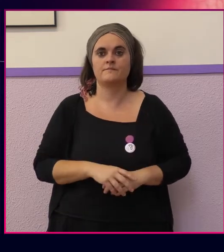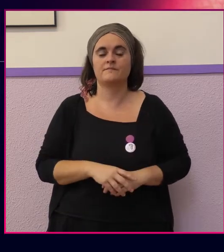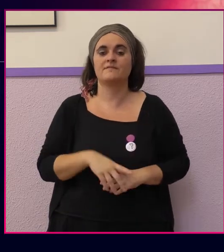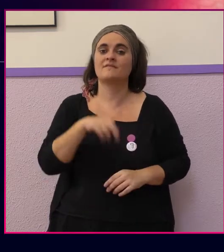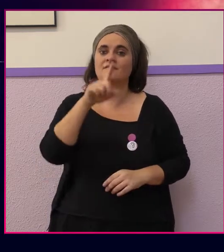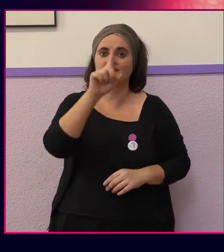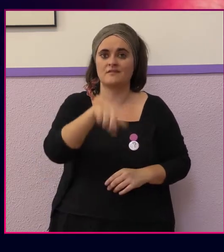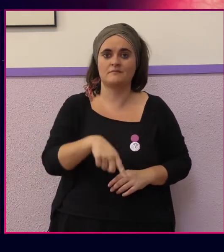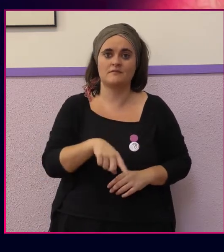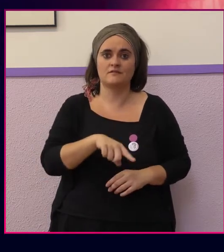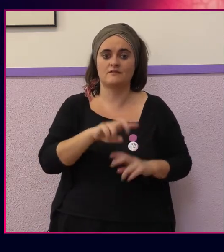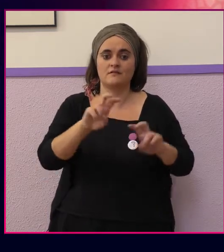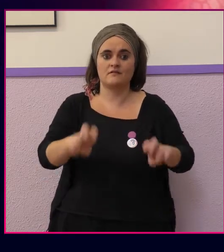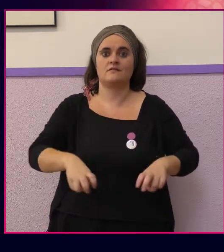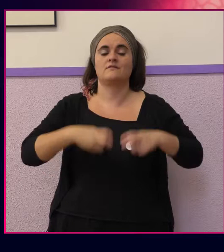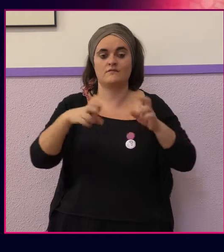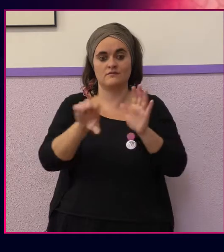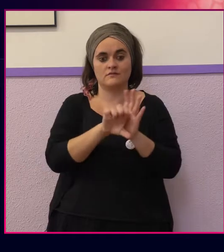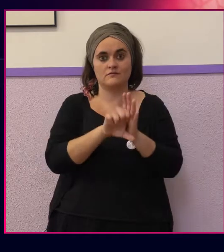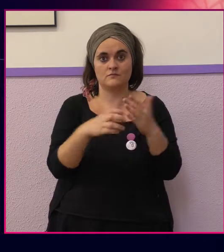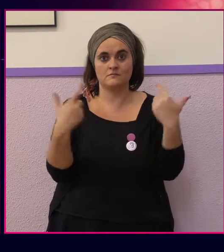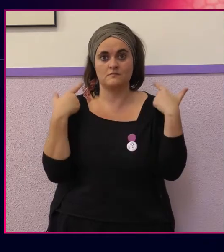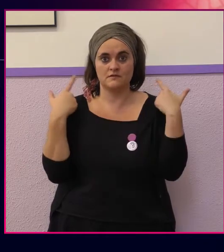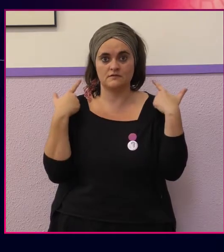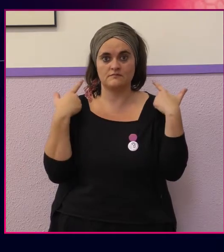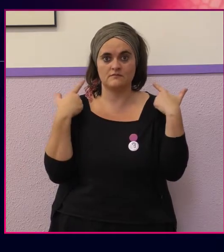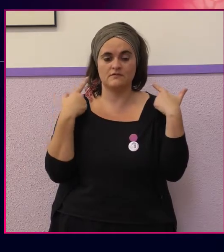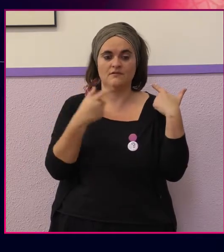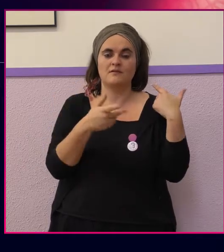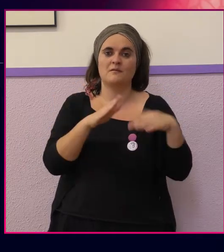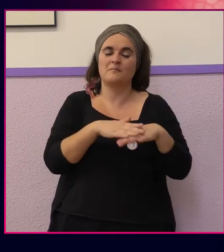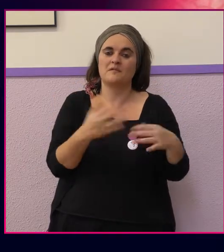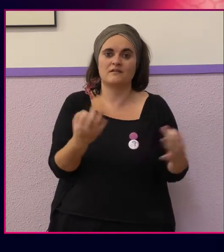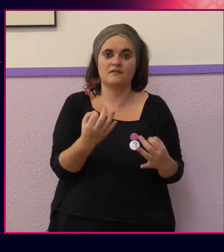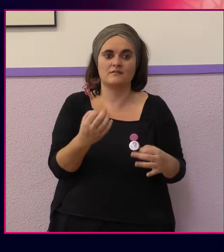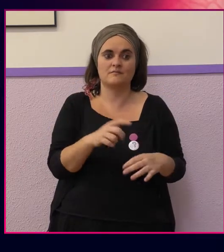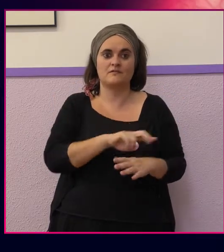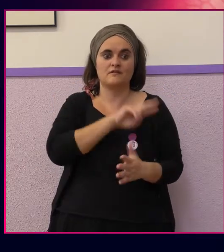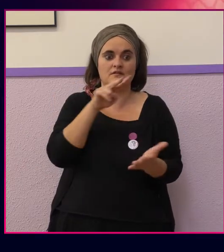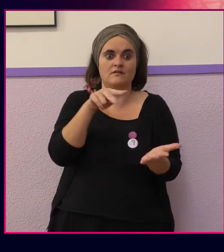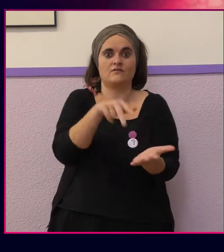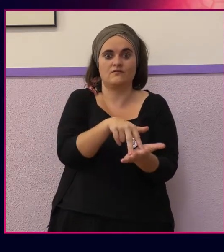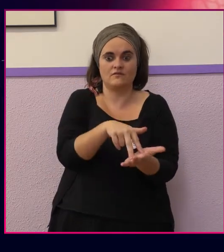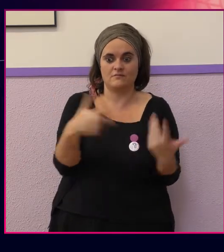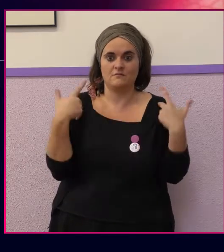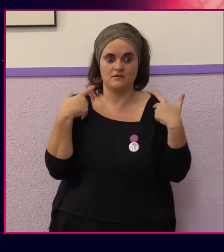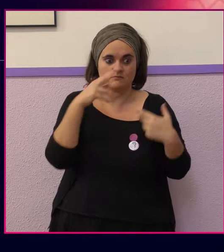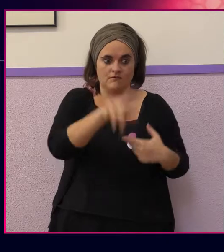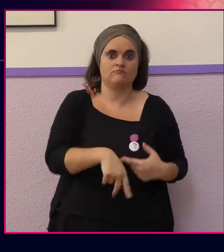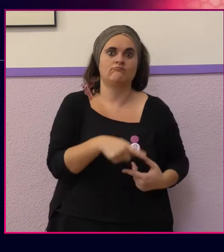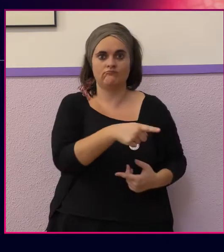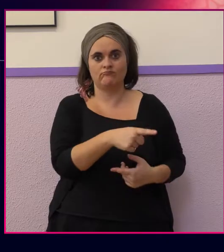Era berean, biktimaren estatutuaren erreforma funtsezkoa da. Izaera horren erregimen